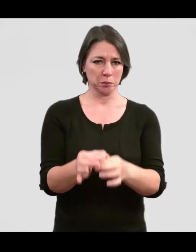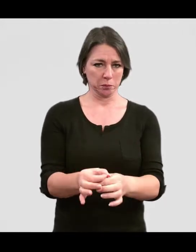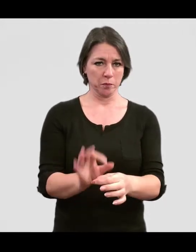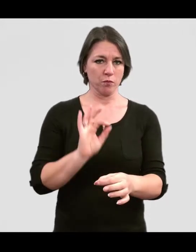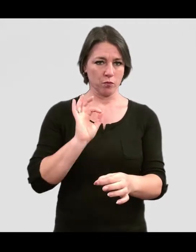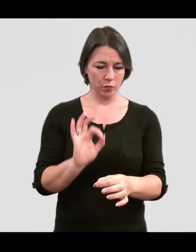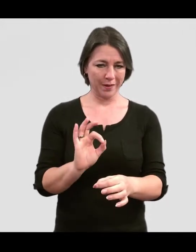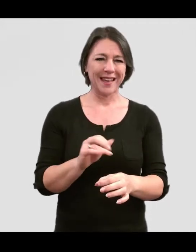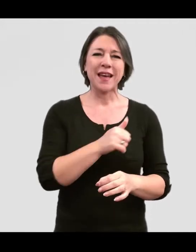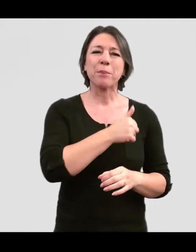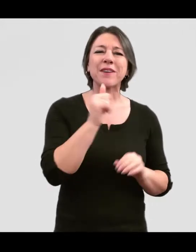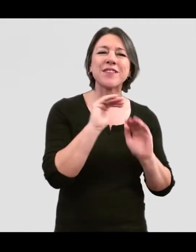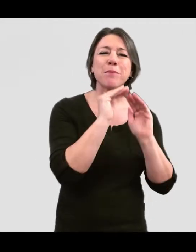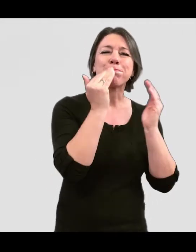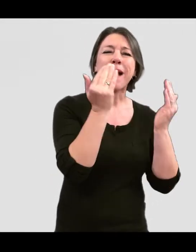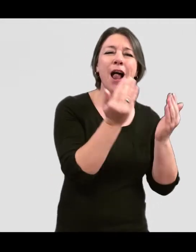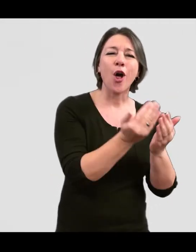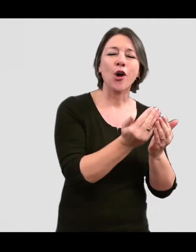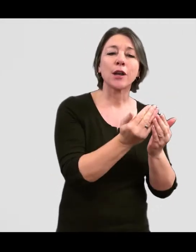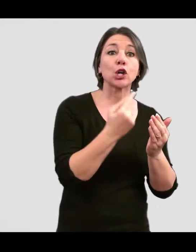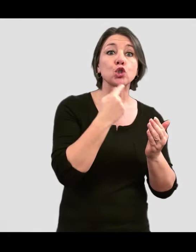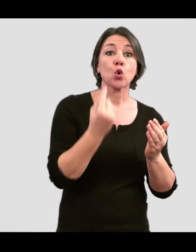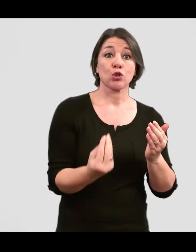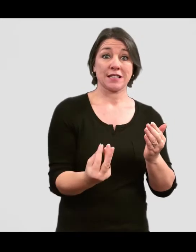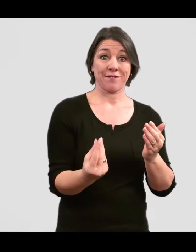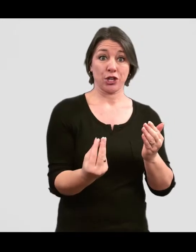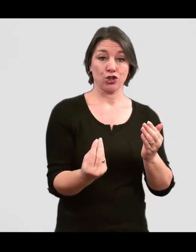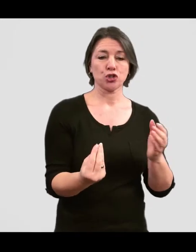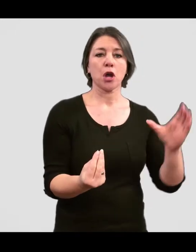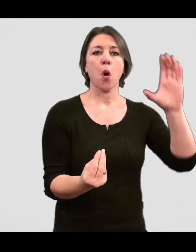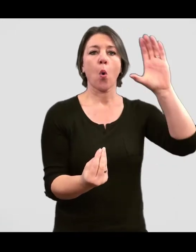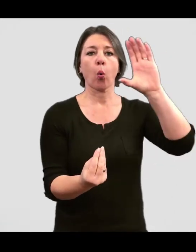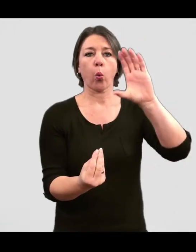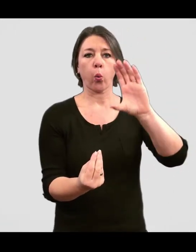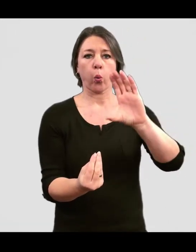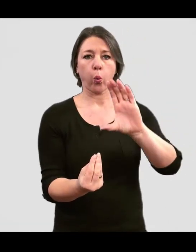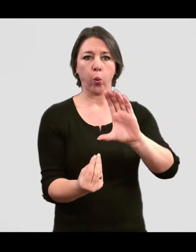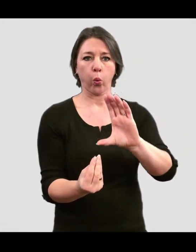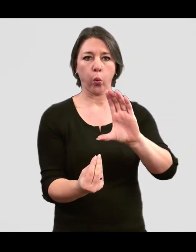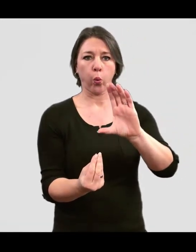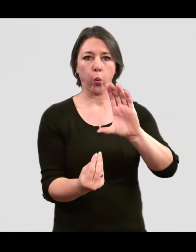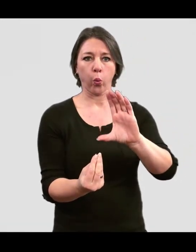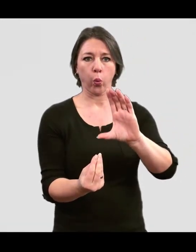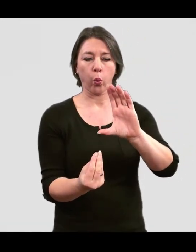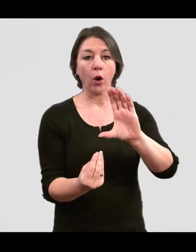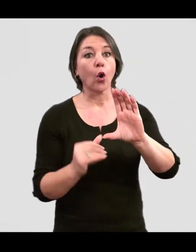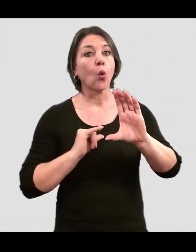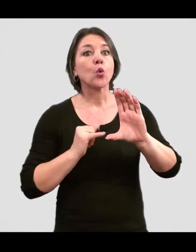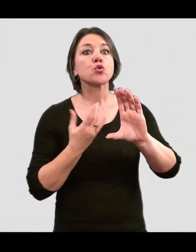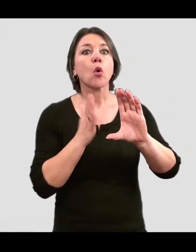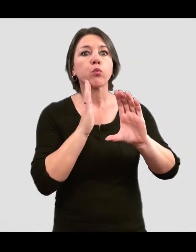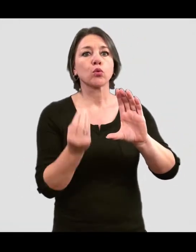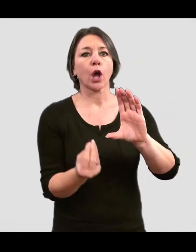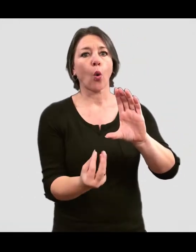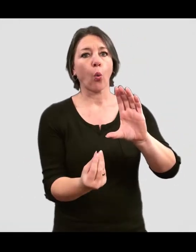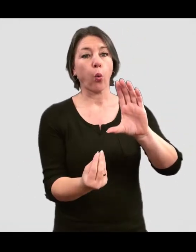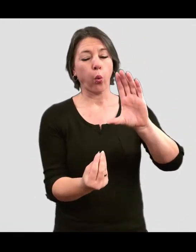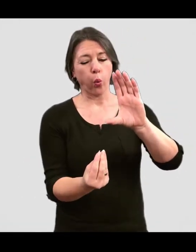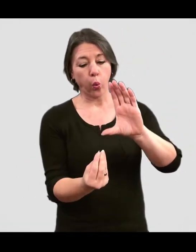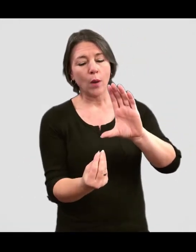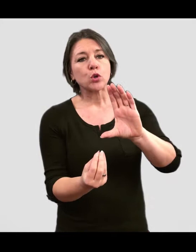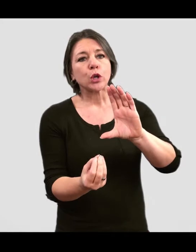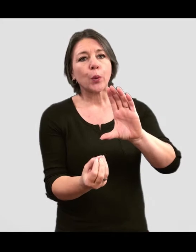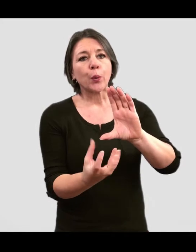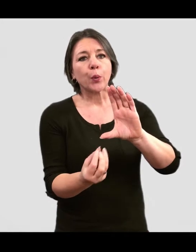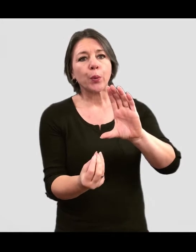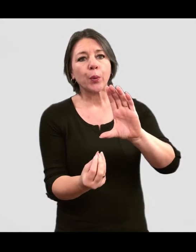Vezmeme si první balónek. A schválně, co se stane, když ten balónek přiblížíme ke svíčce tak, aby